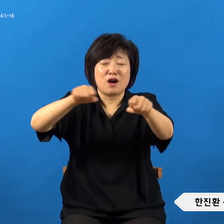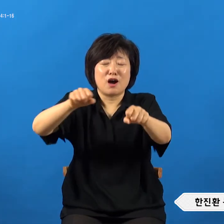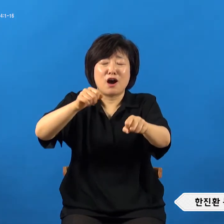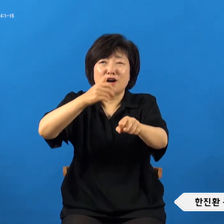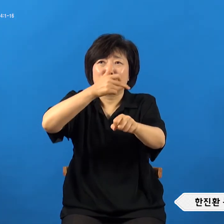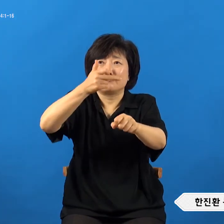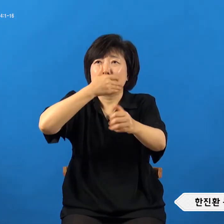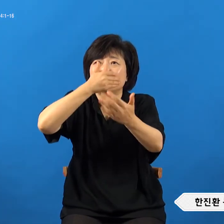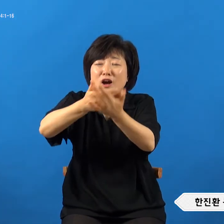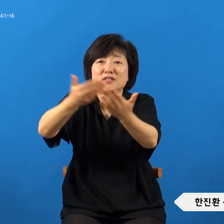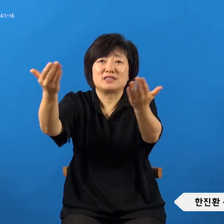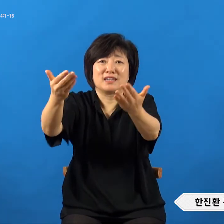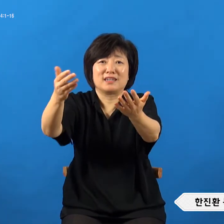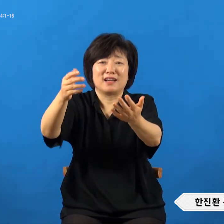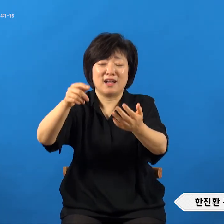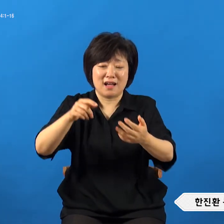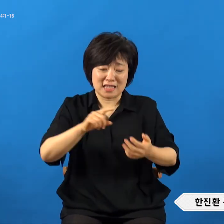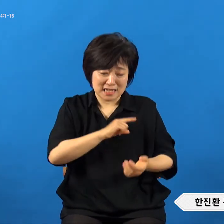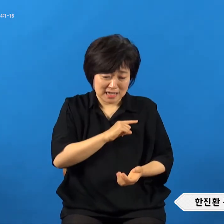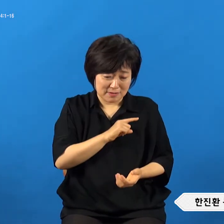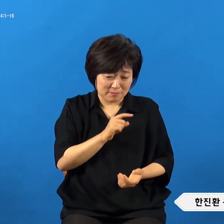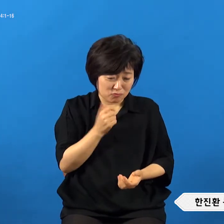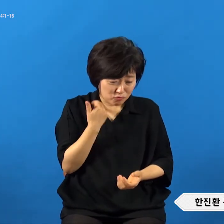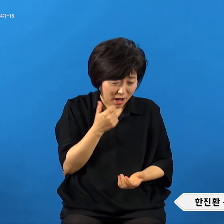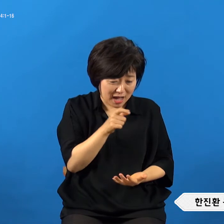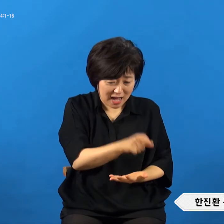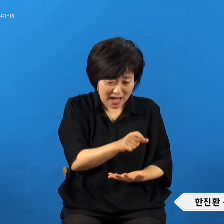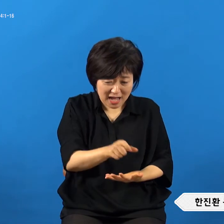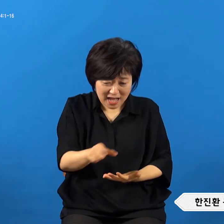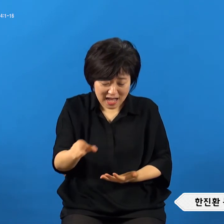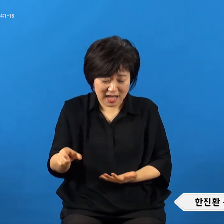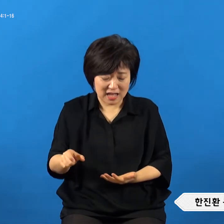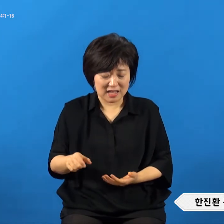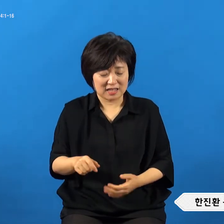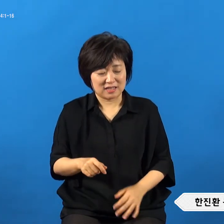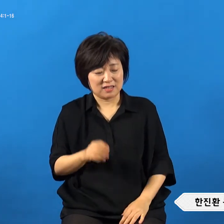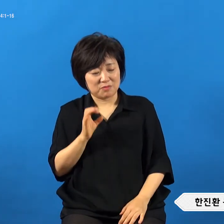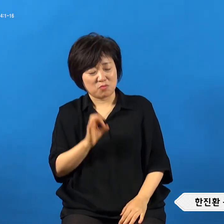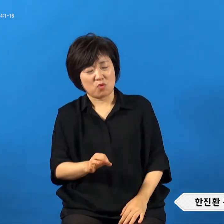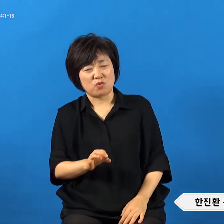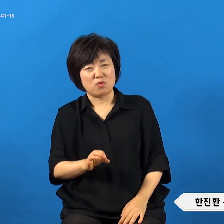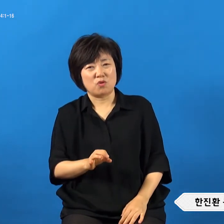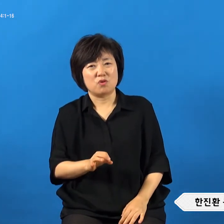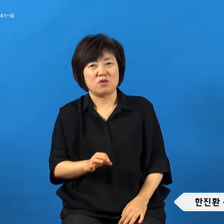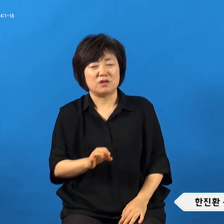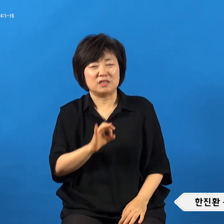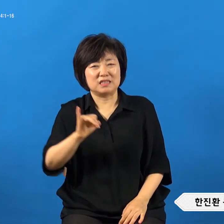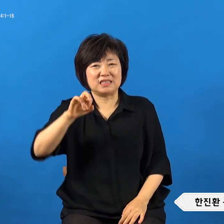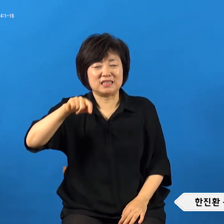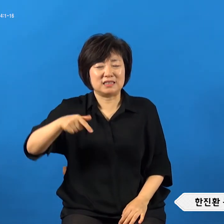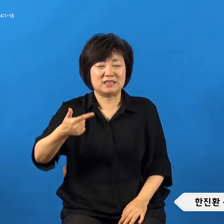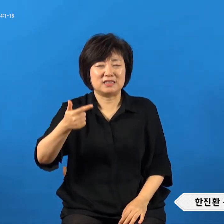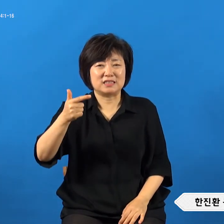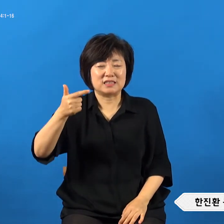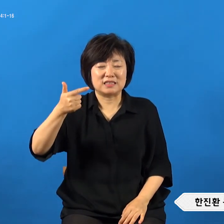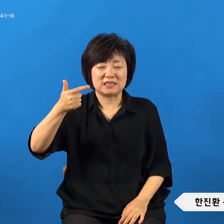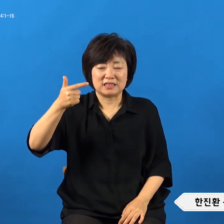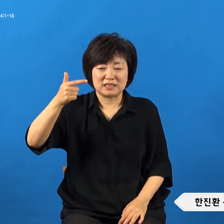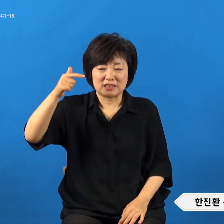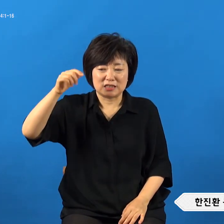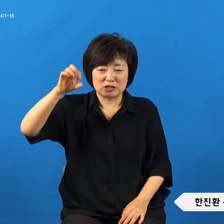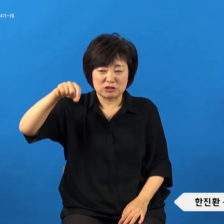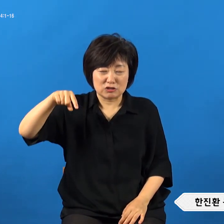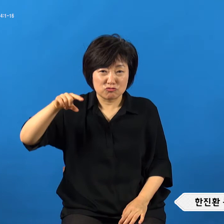앞두고 기껏 이름 순서 그것 때문에 옥신각신하는 것을 보고 남강 이승훈 선생이 화가 나서 버럭 소리를